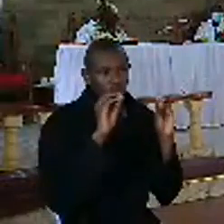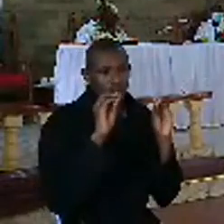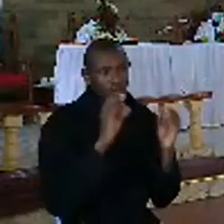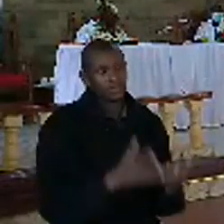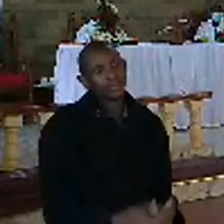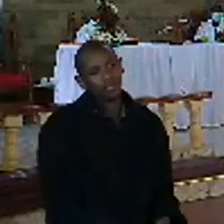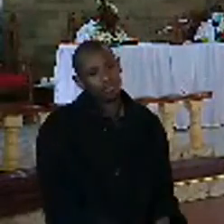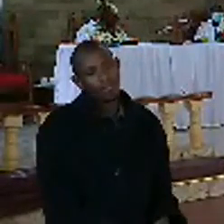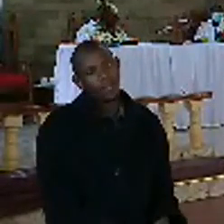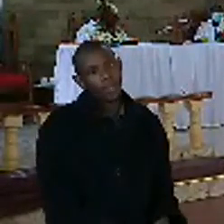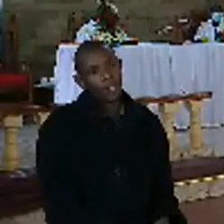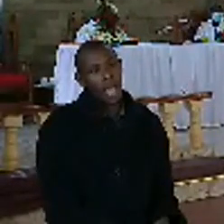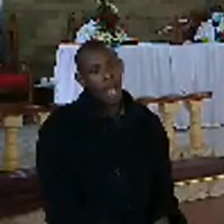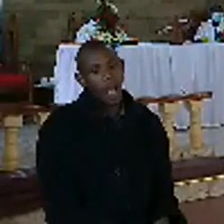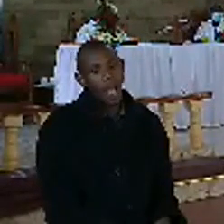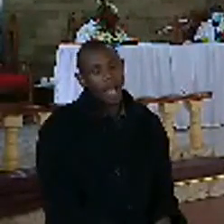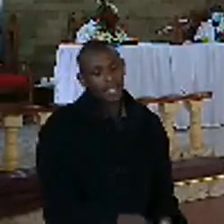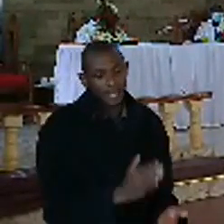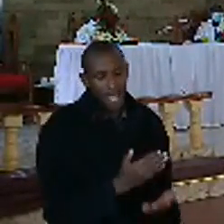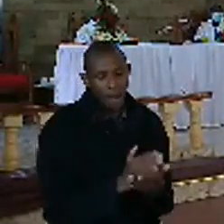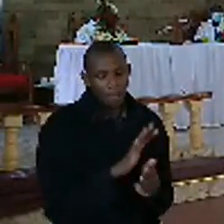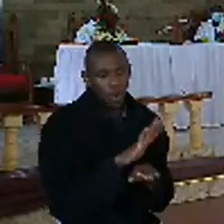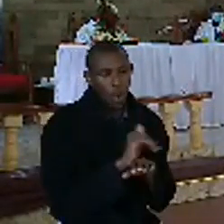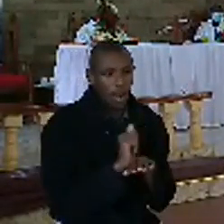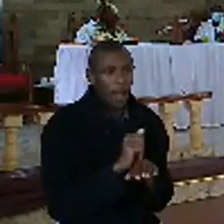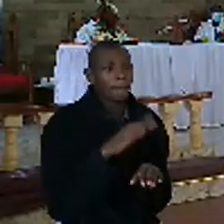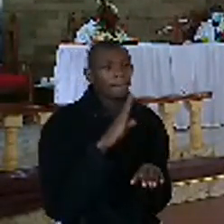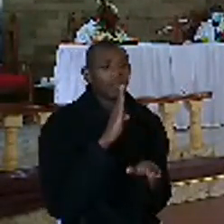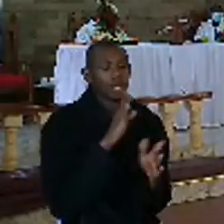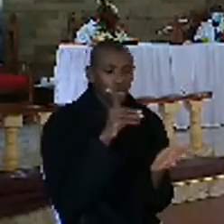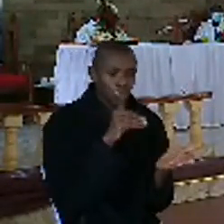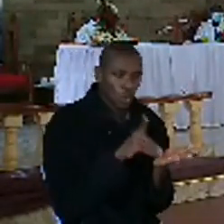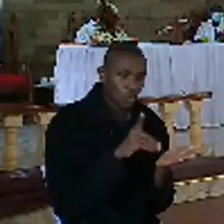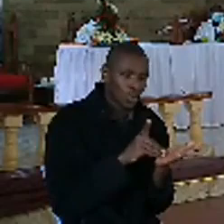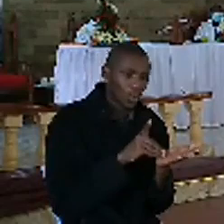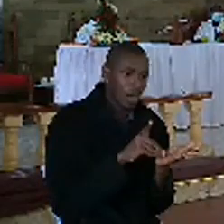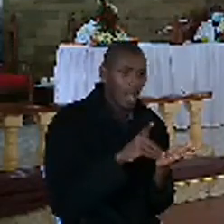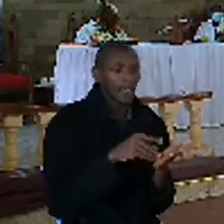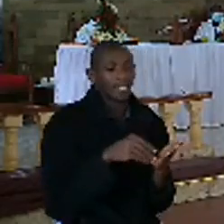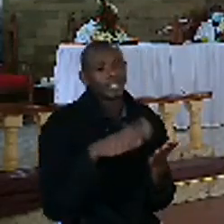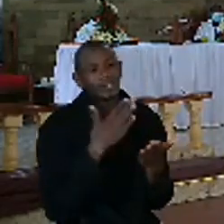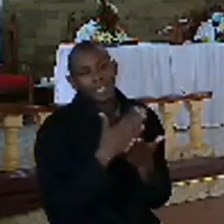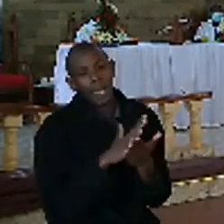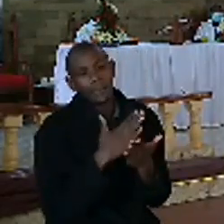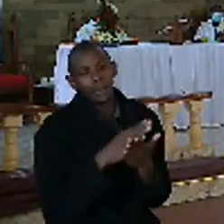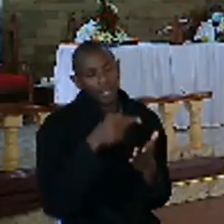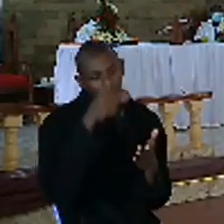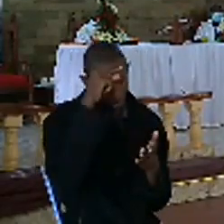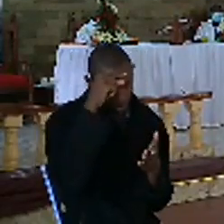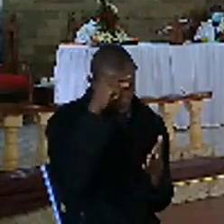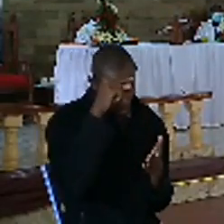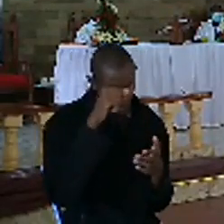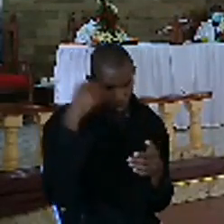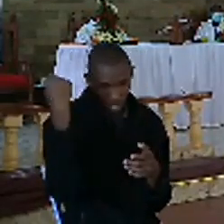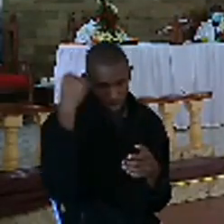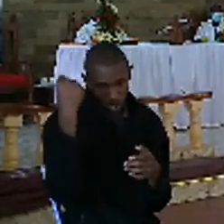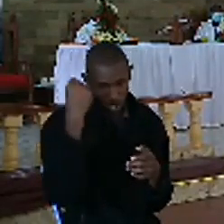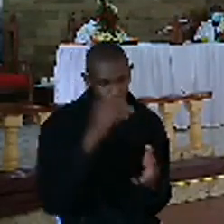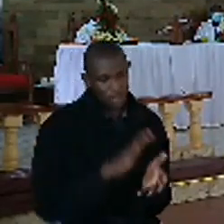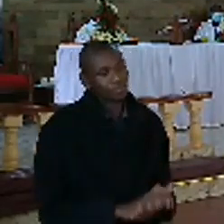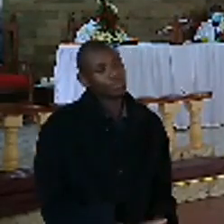urutani ni kuri aria metitwo mari madagitari agimagetwo thiini wa thirikari matungate honge